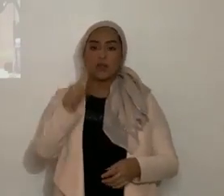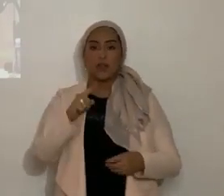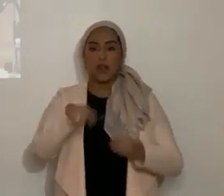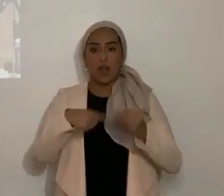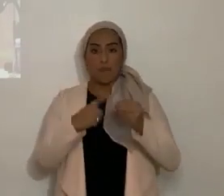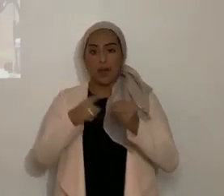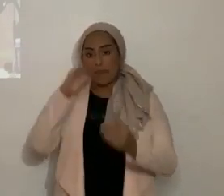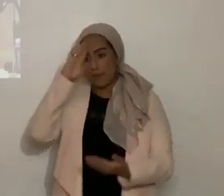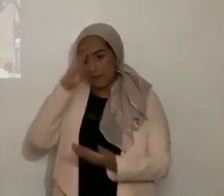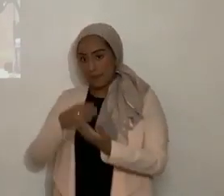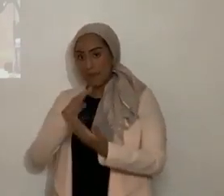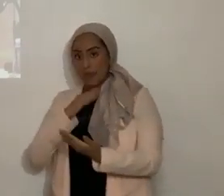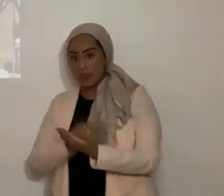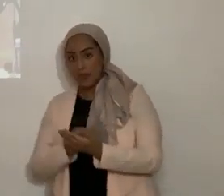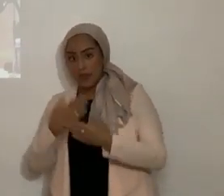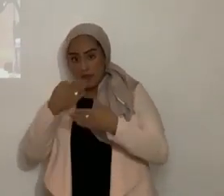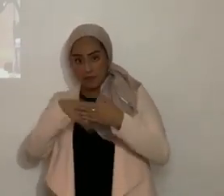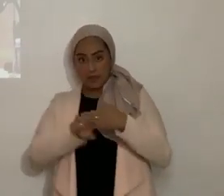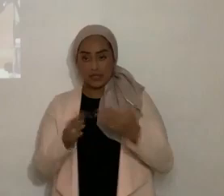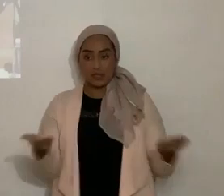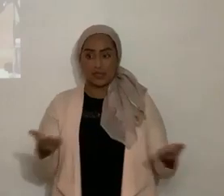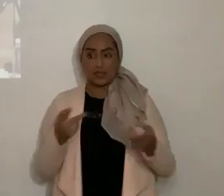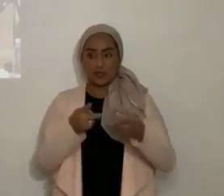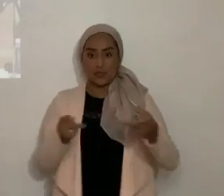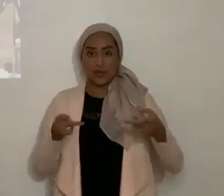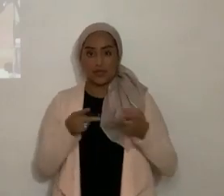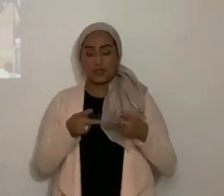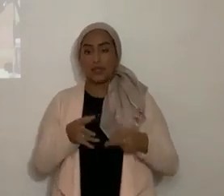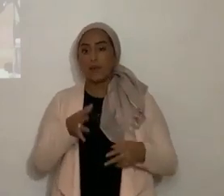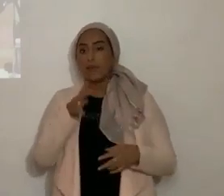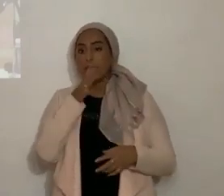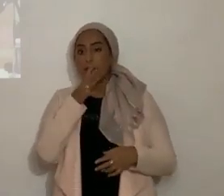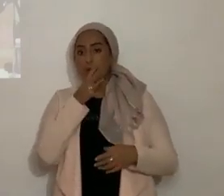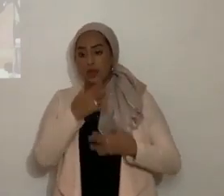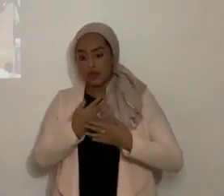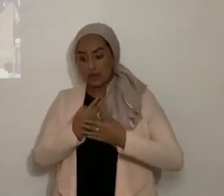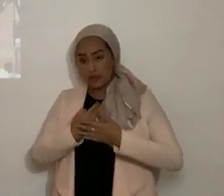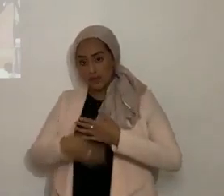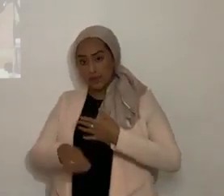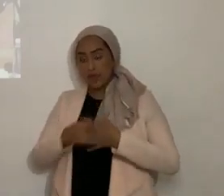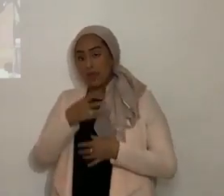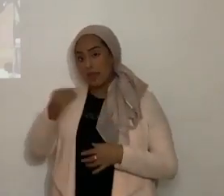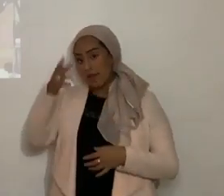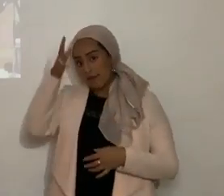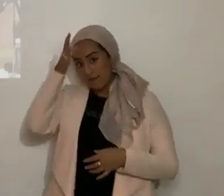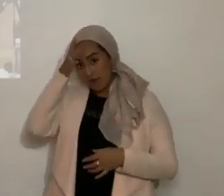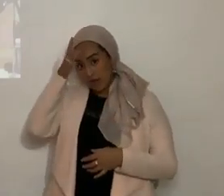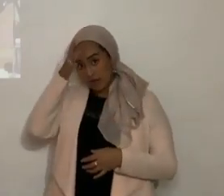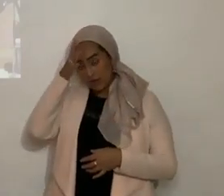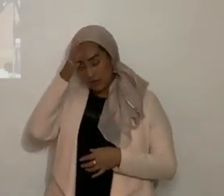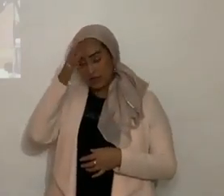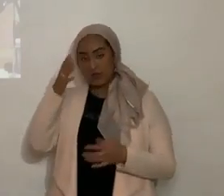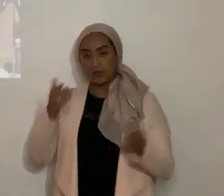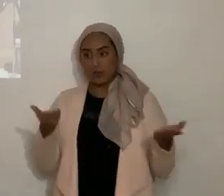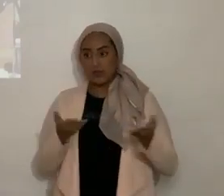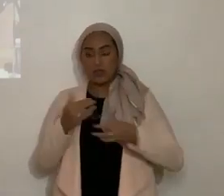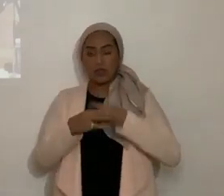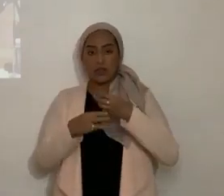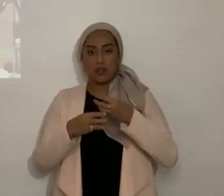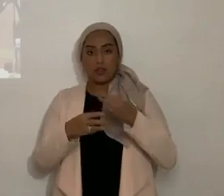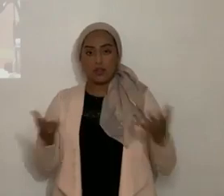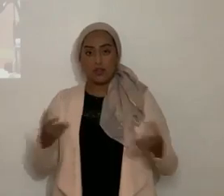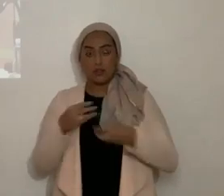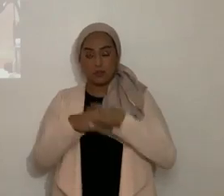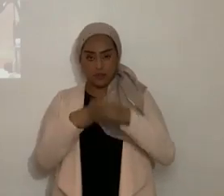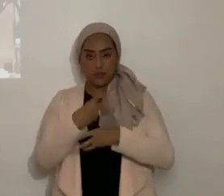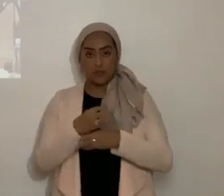los hijos y las hijas que nazcan en este lugar, de sus madres que los den a luz y de los padres que los engendren en esta tierra.